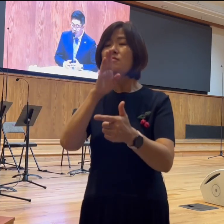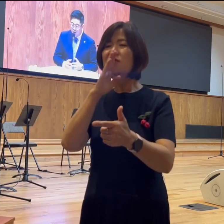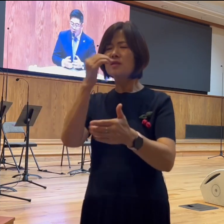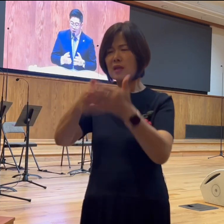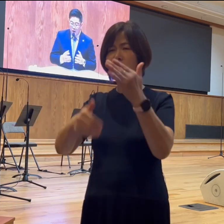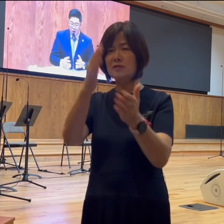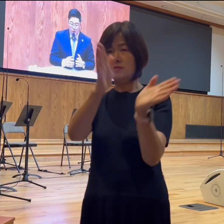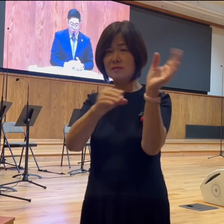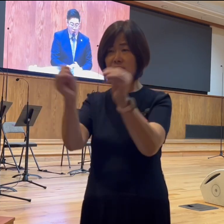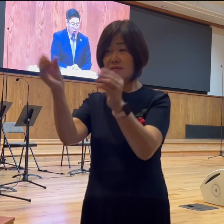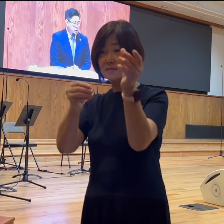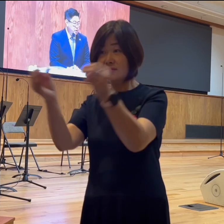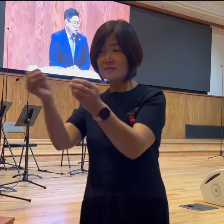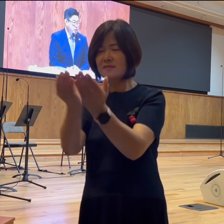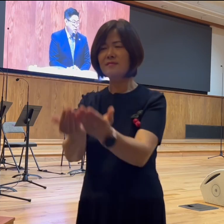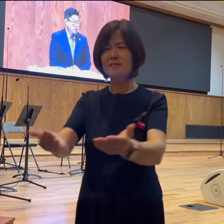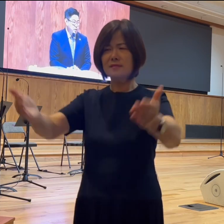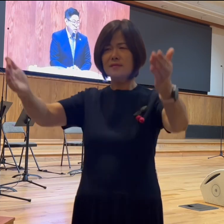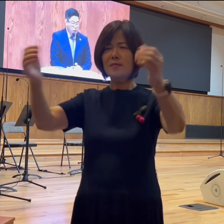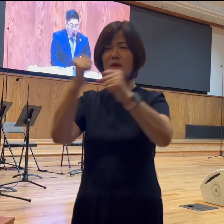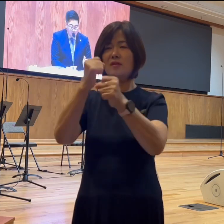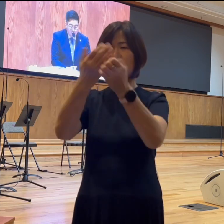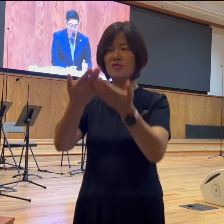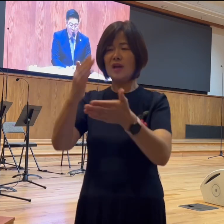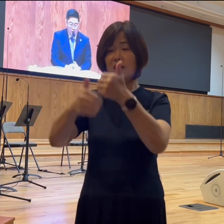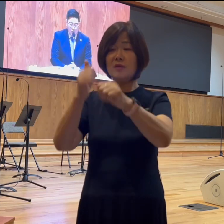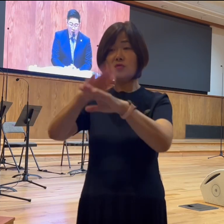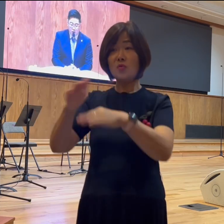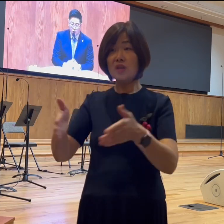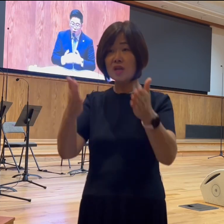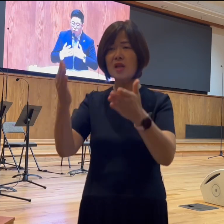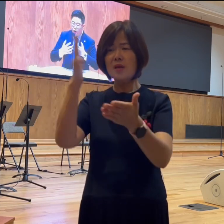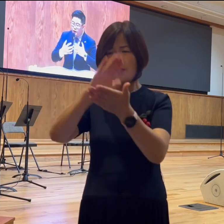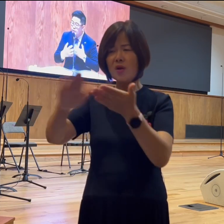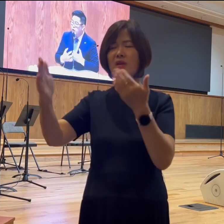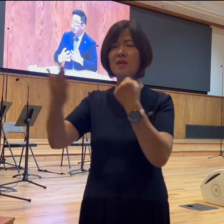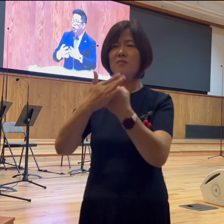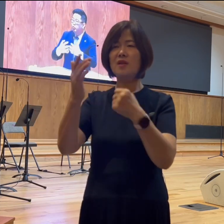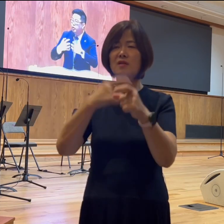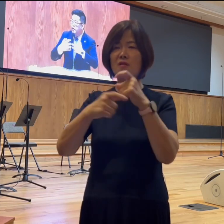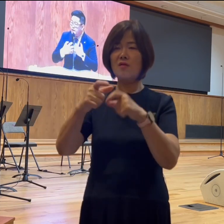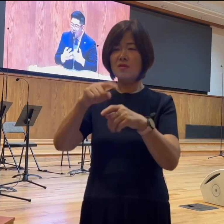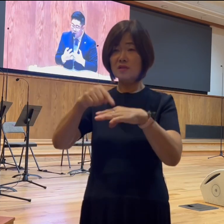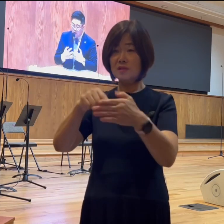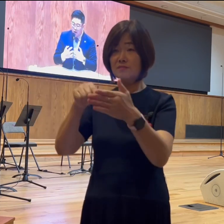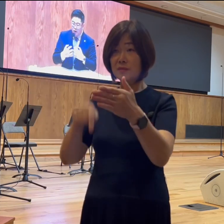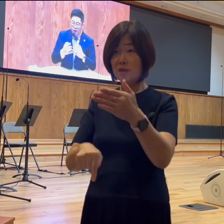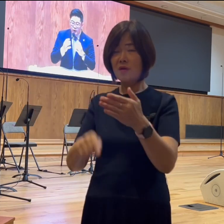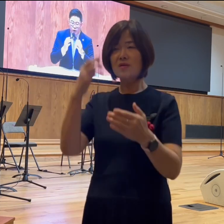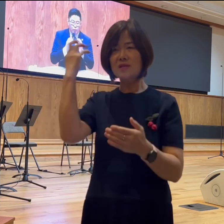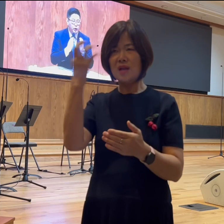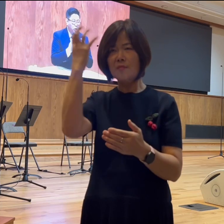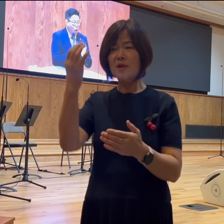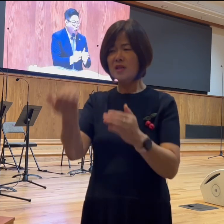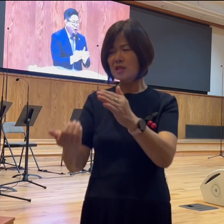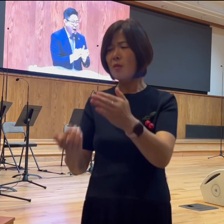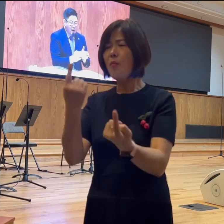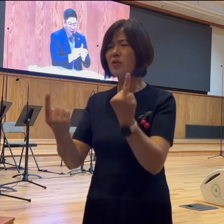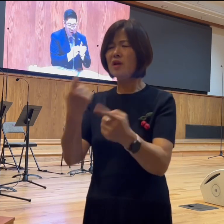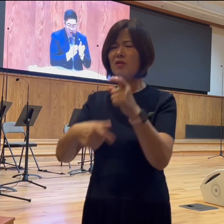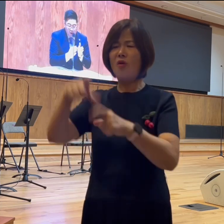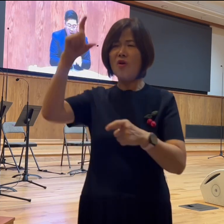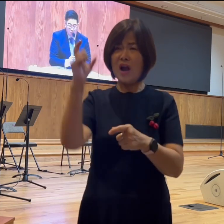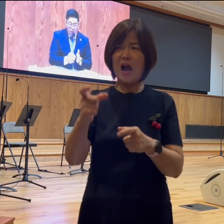주시는 하나님의 손길, 그리고 평안으로 인해서 더욱 우리의 심령을, 더욱 우리의 삶을 이전보다 더